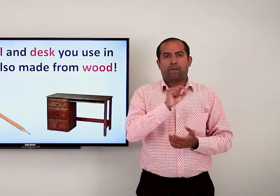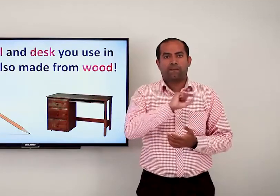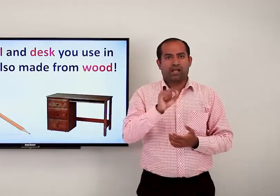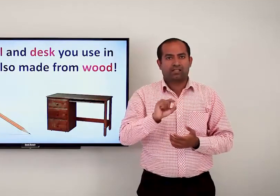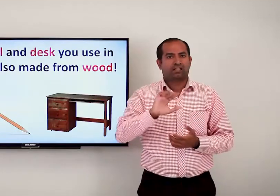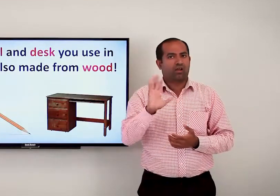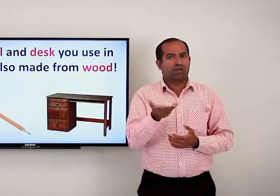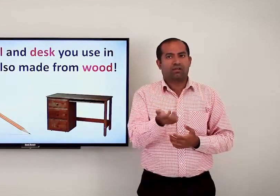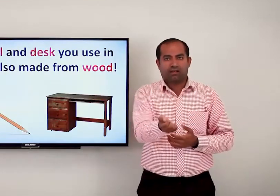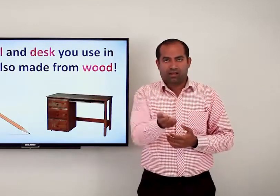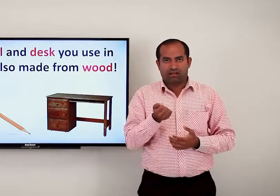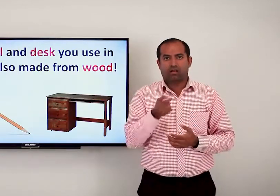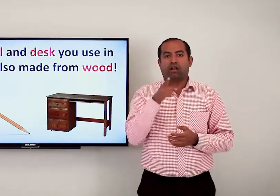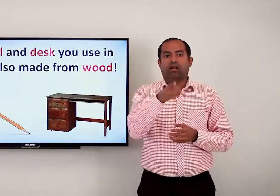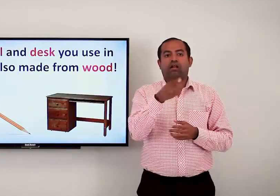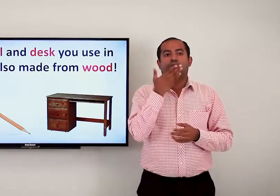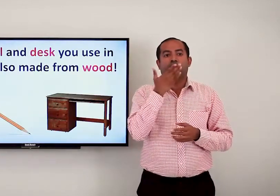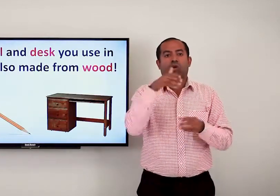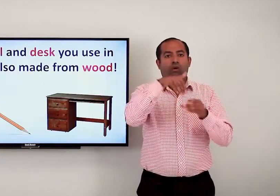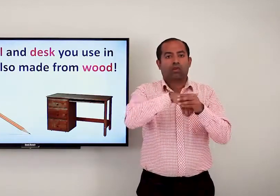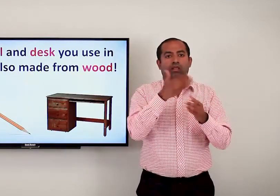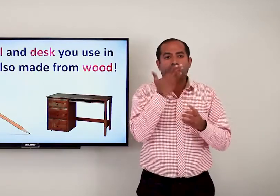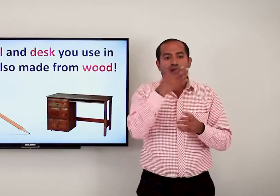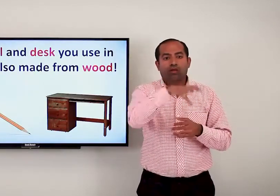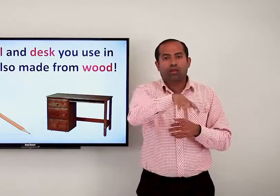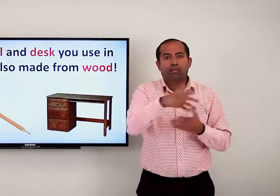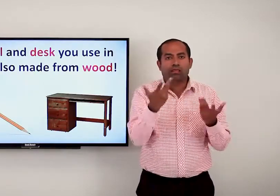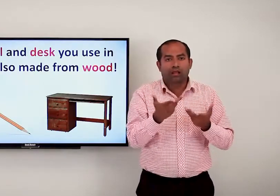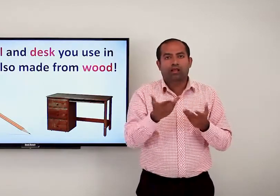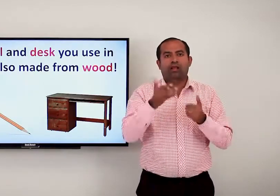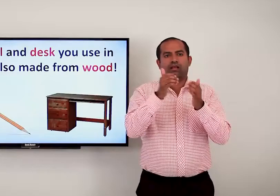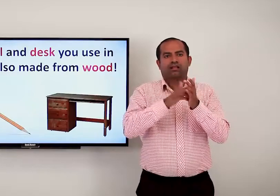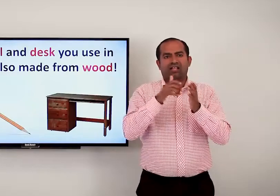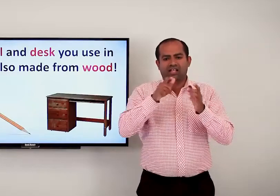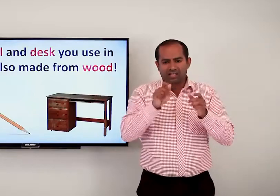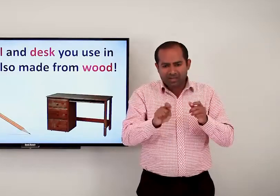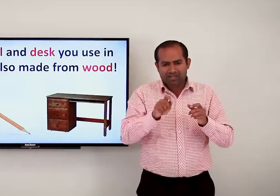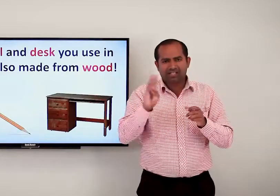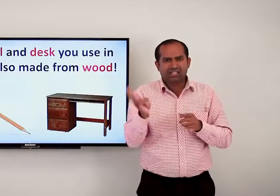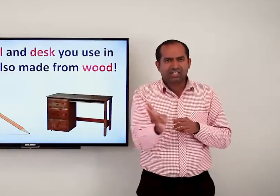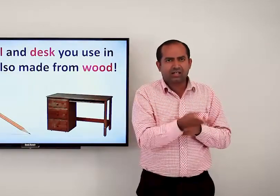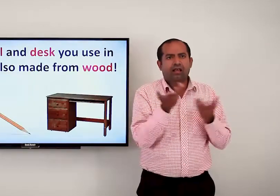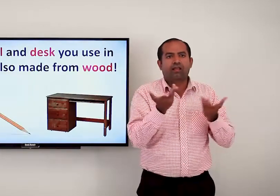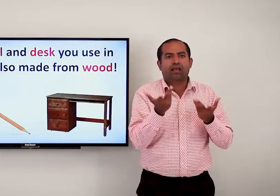پینسل اور ڈیسک جو آپ اسکول میں استعمال کرتے ہیں، یہ بھی لکڑی سے بنائے جاتے ہیں۔